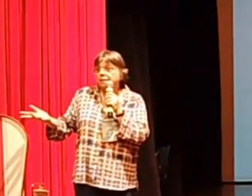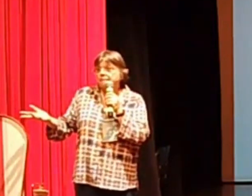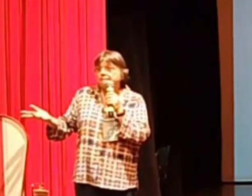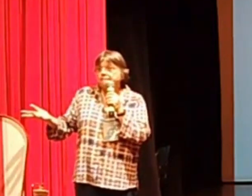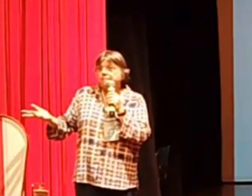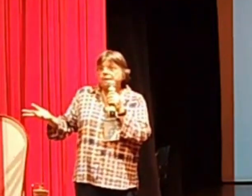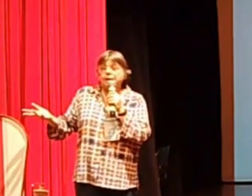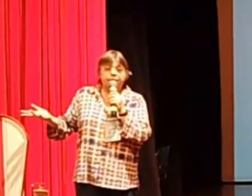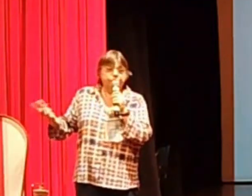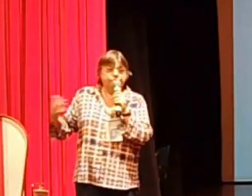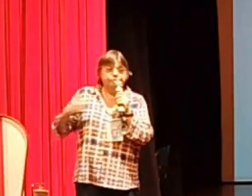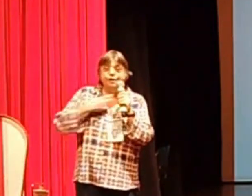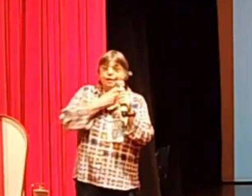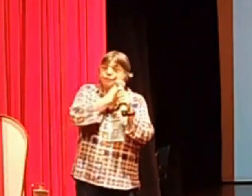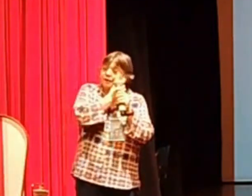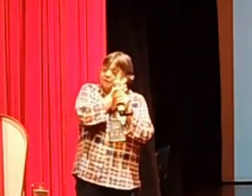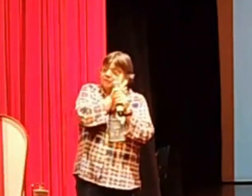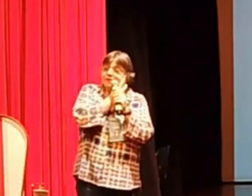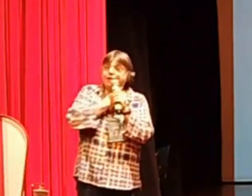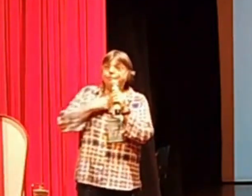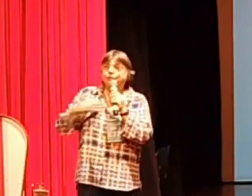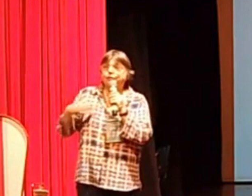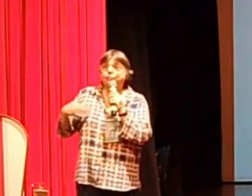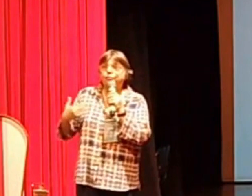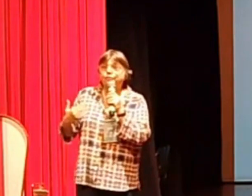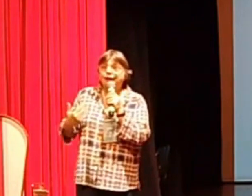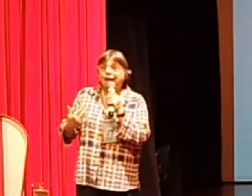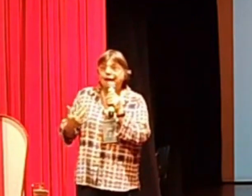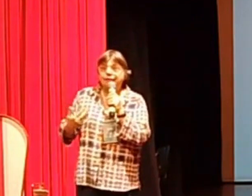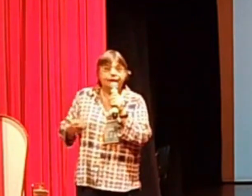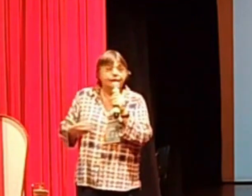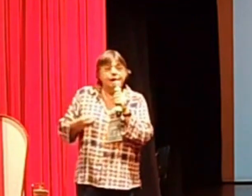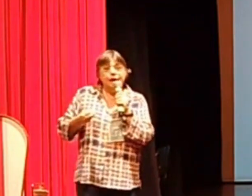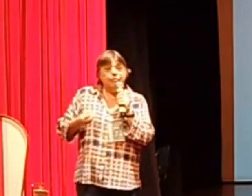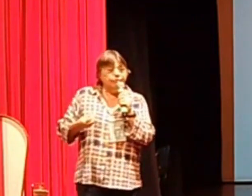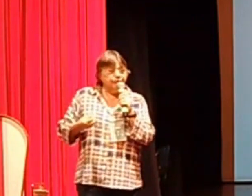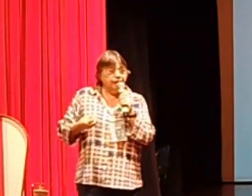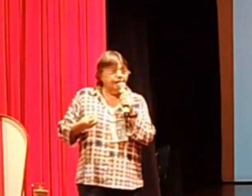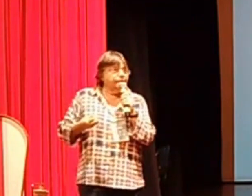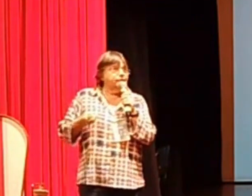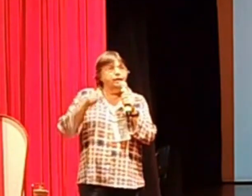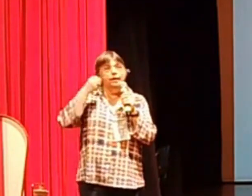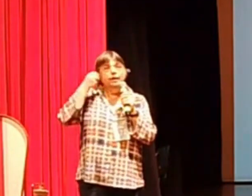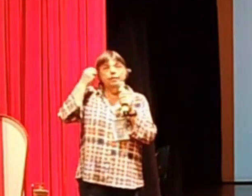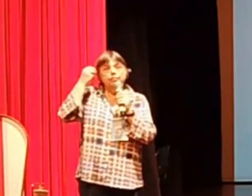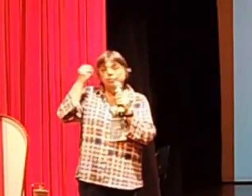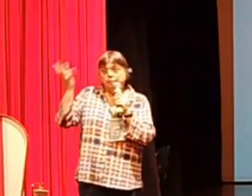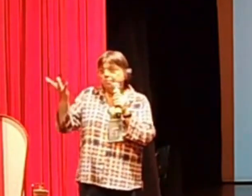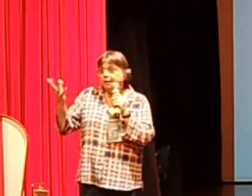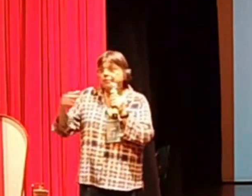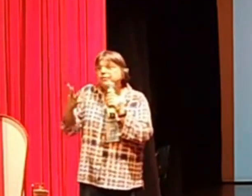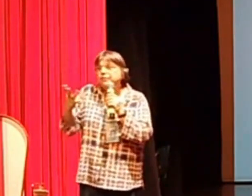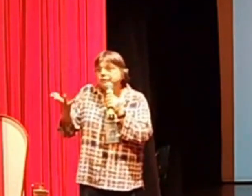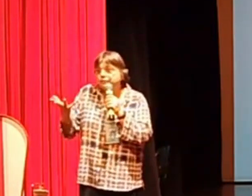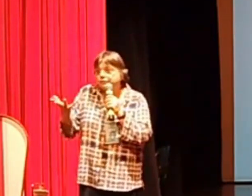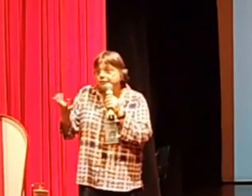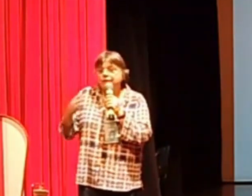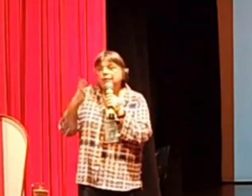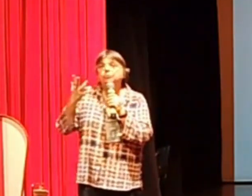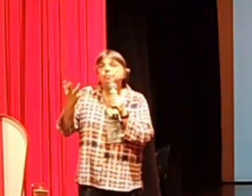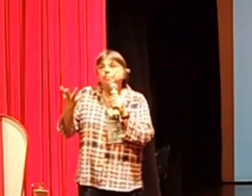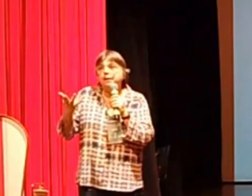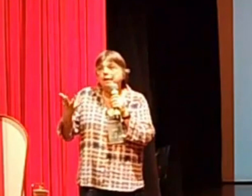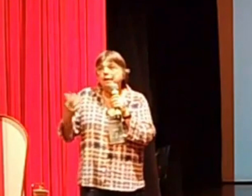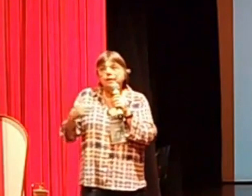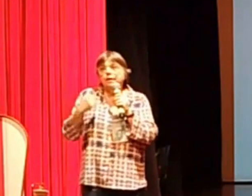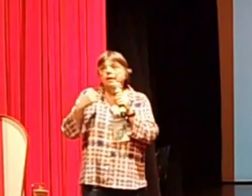né? No Rio fizeram um projeto Coluna Reta. A coluna reta é uma utopia, não existe, não é